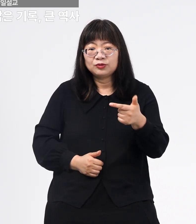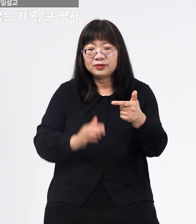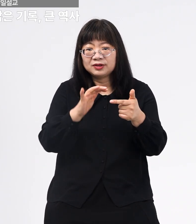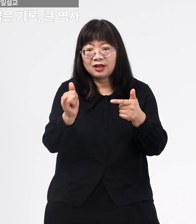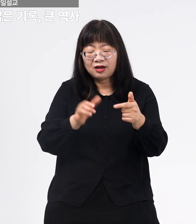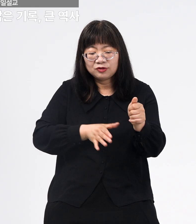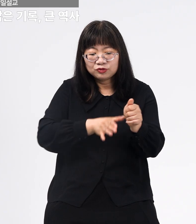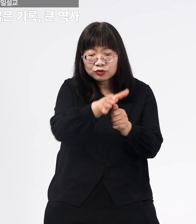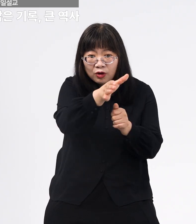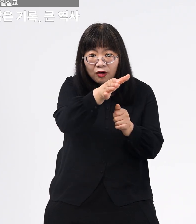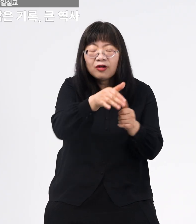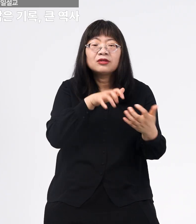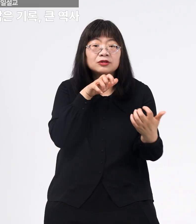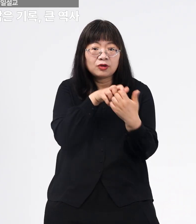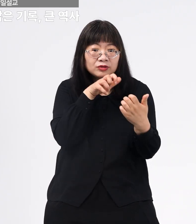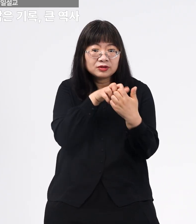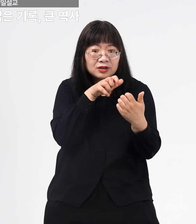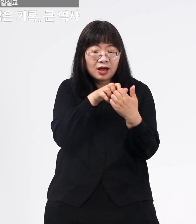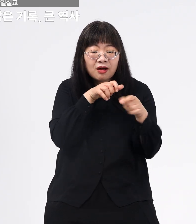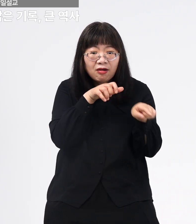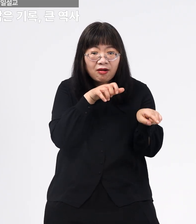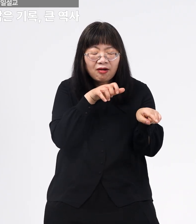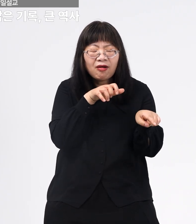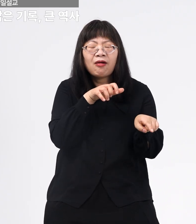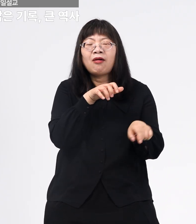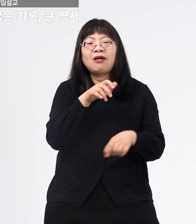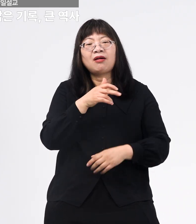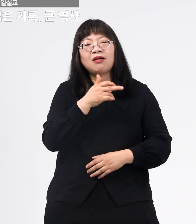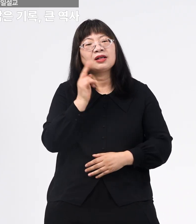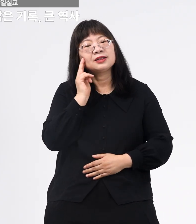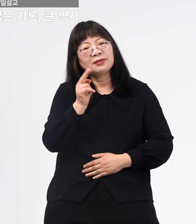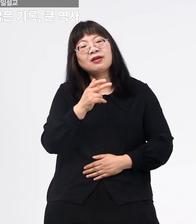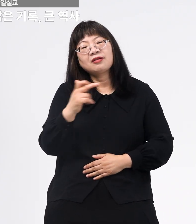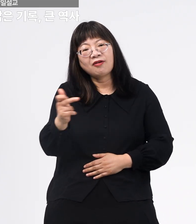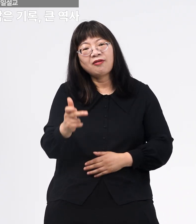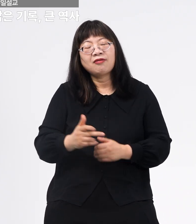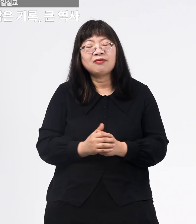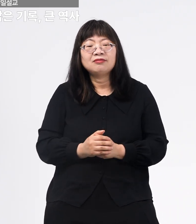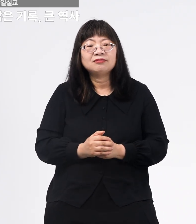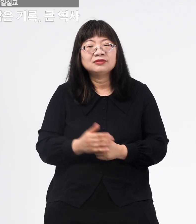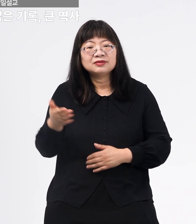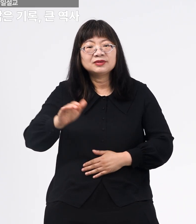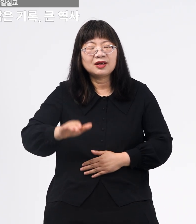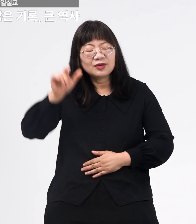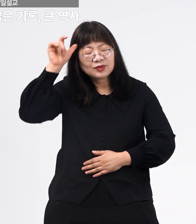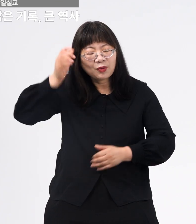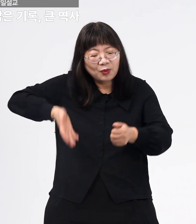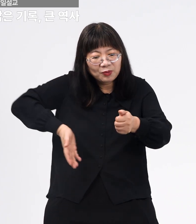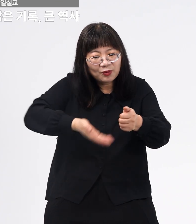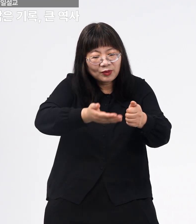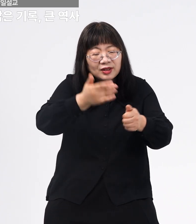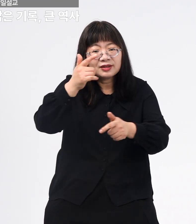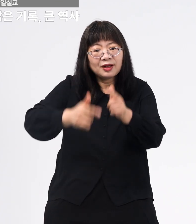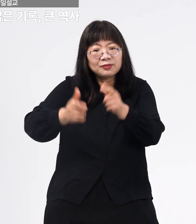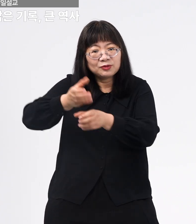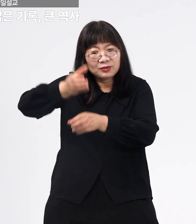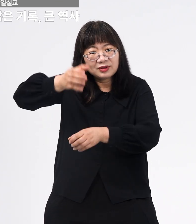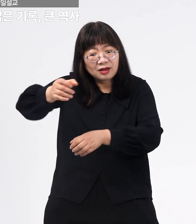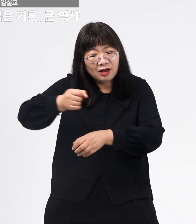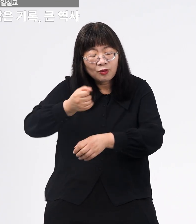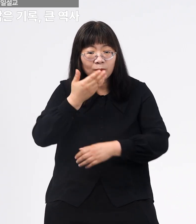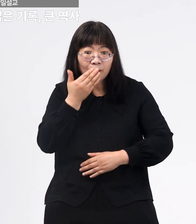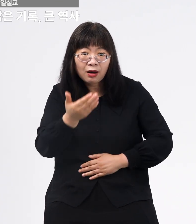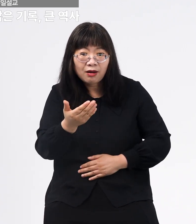600명을 죽일 정도의 전쟁이면 큰 싸움입니다. 그런데 여러분, 소모는 막대기 가지고 되겠습니까?